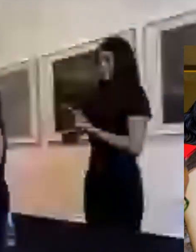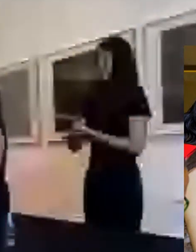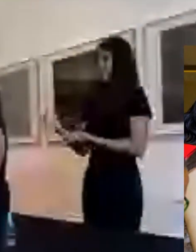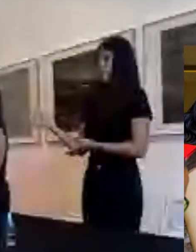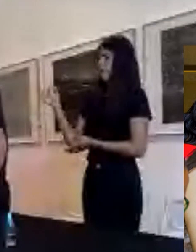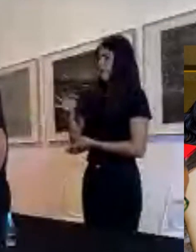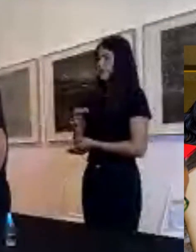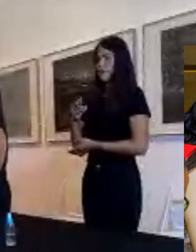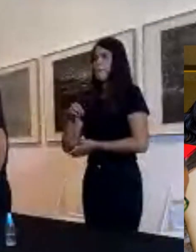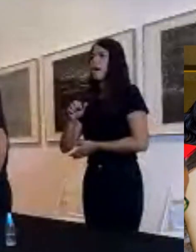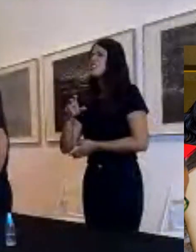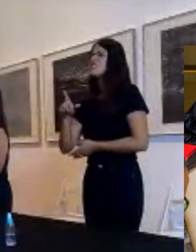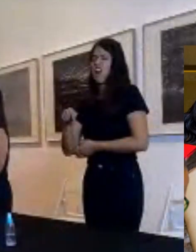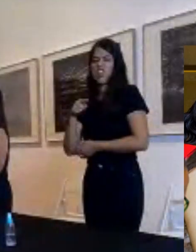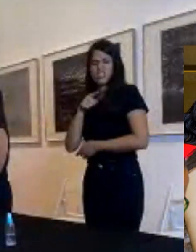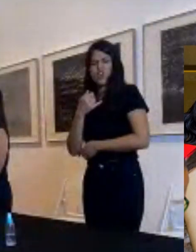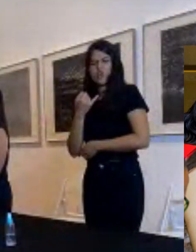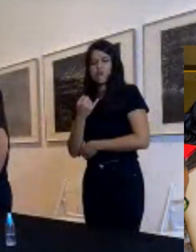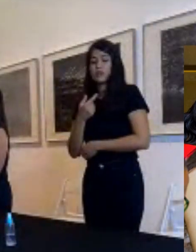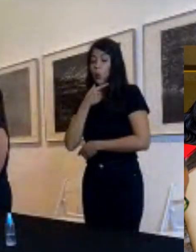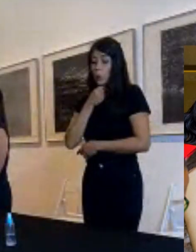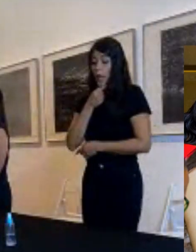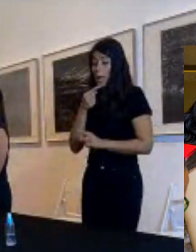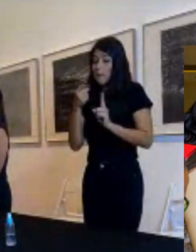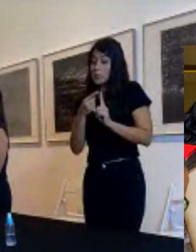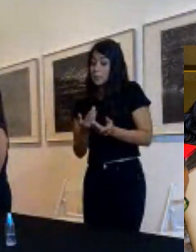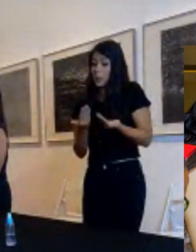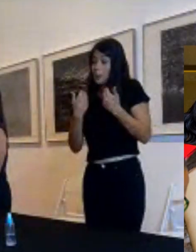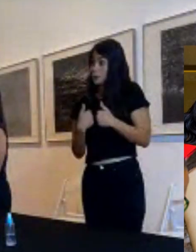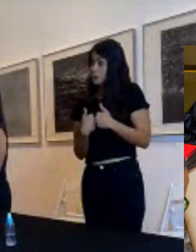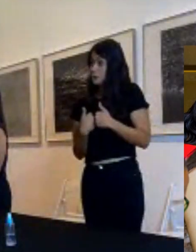dice: Marcela, ¿no te gustaría participar con nosotros?